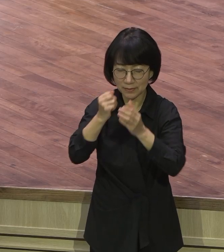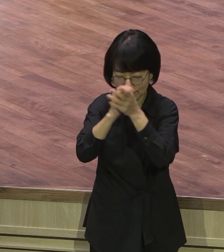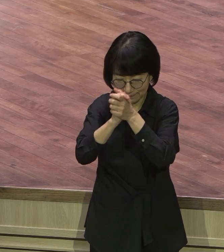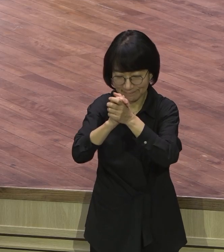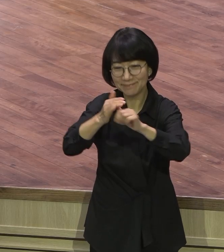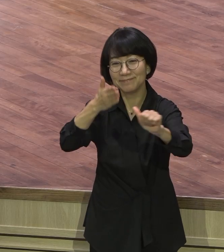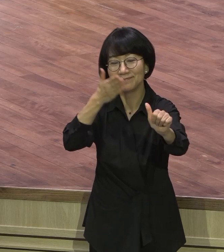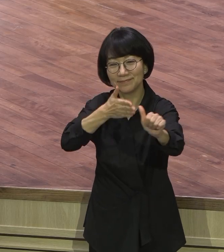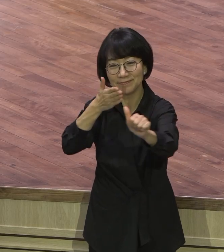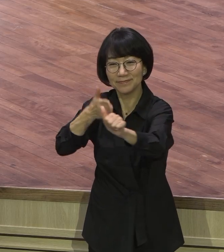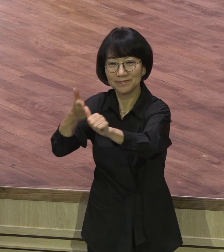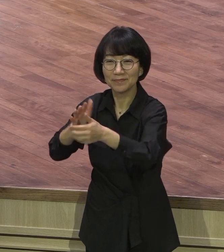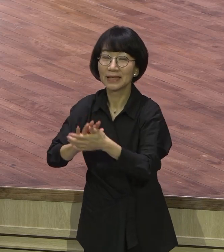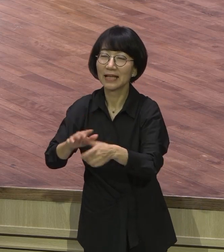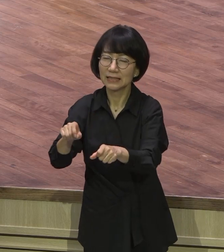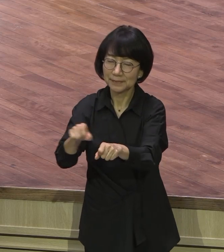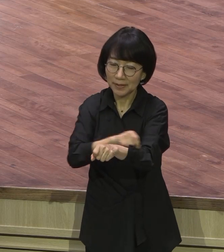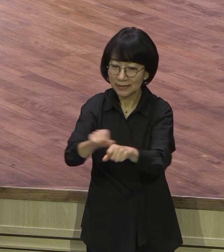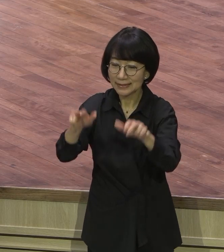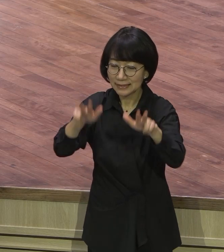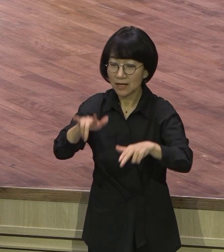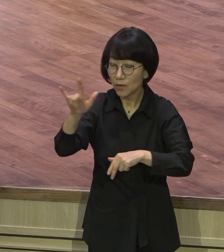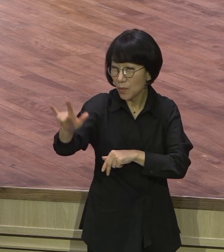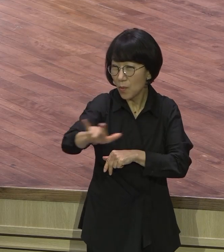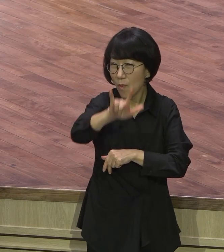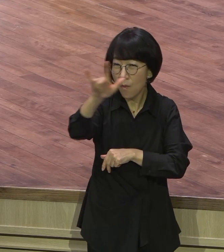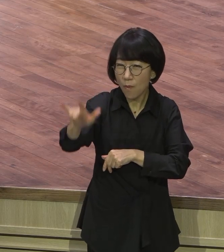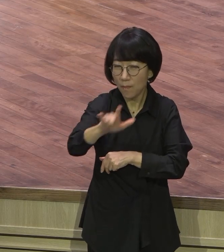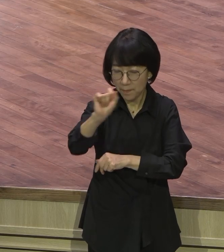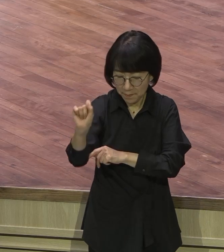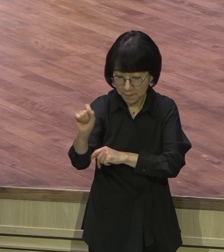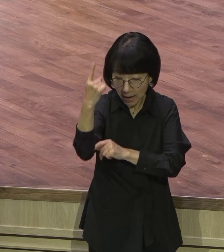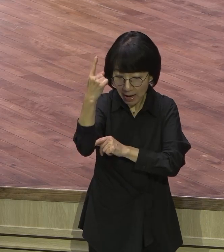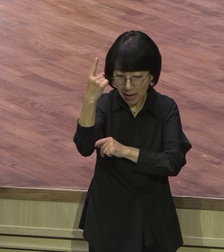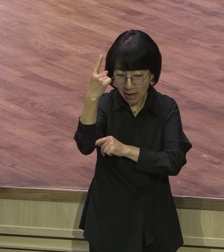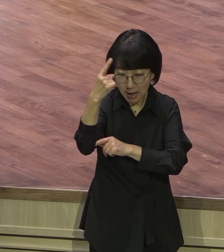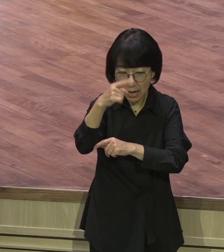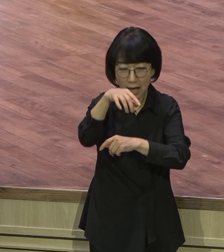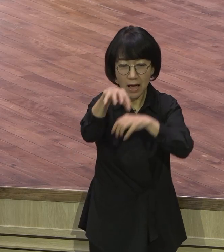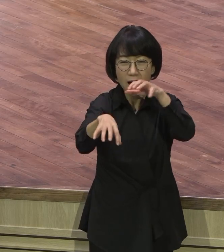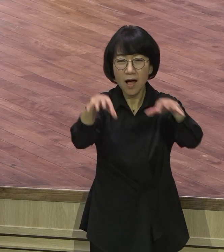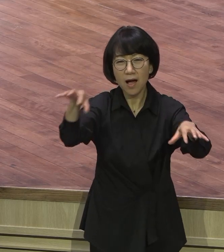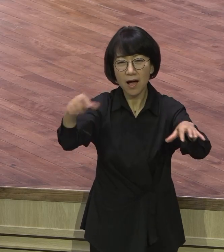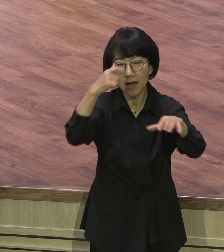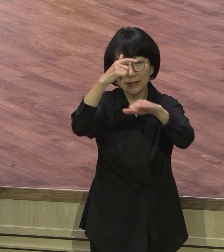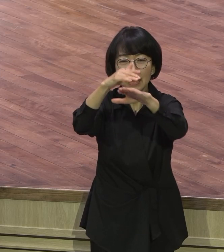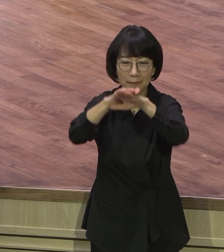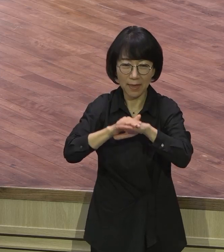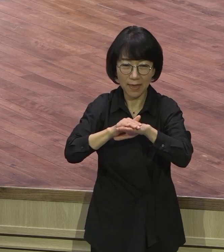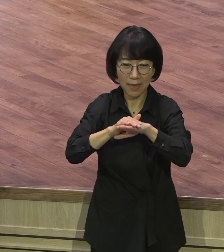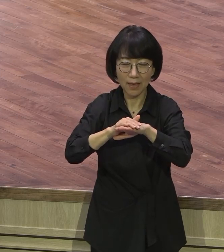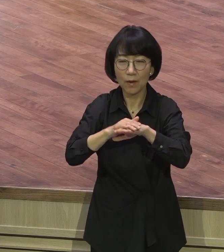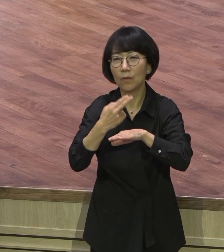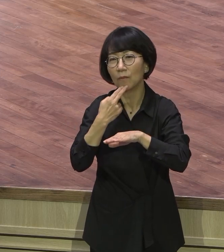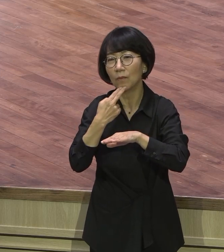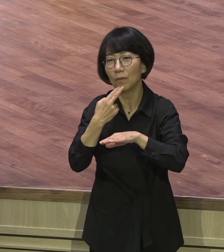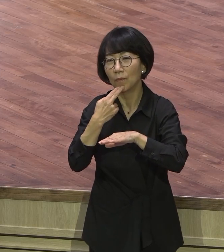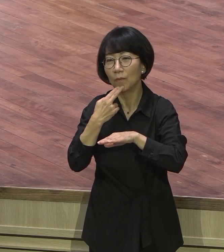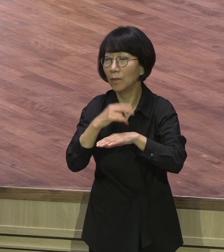특별히 지금 코로나19로 인해서 현장 예배가 제한적으로 진행되었습니다. 그래서 자칫 잘못하면